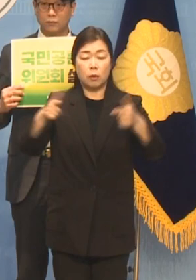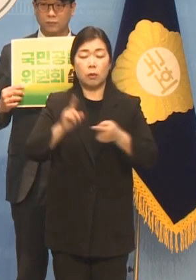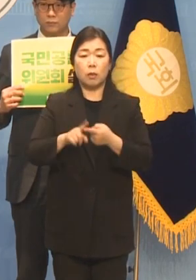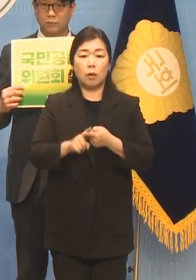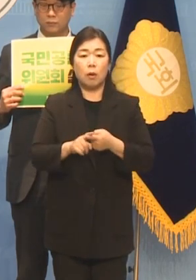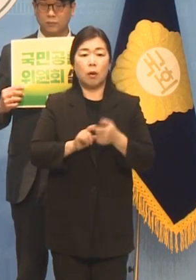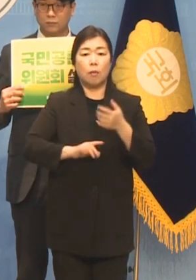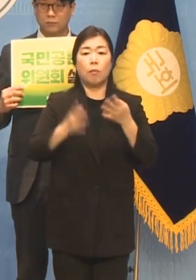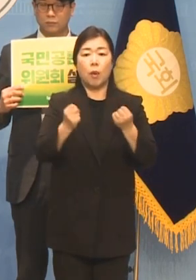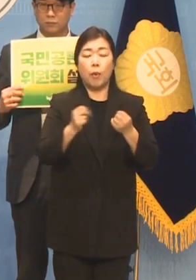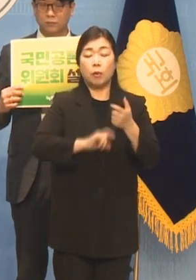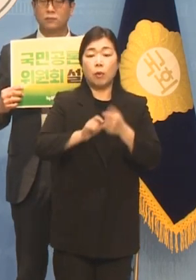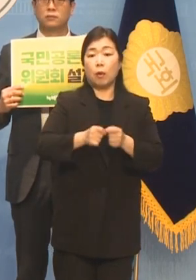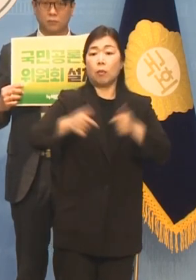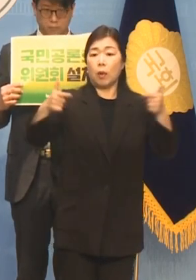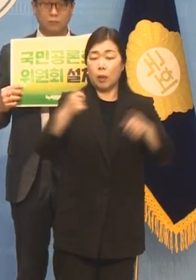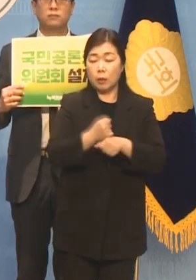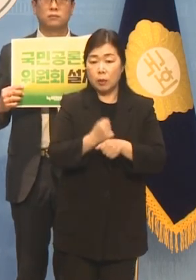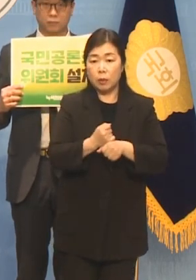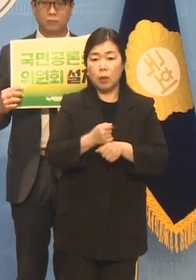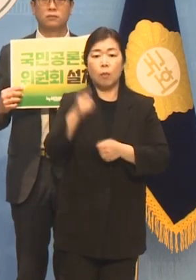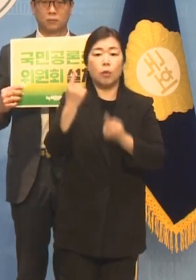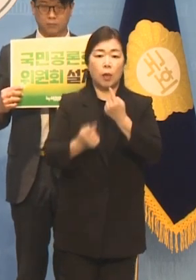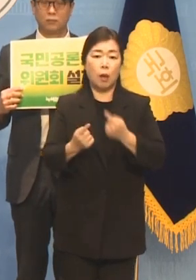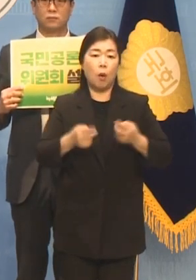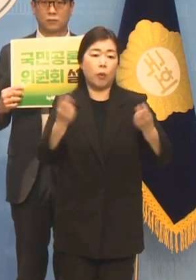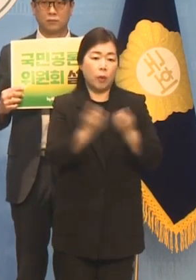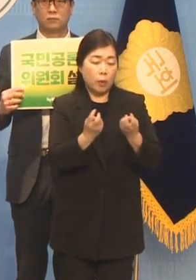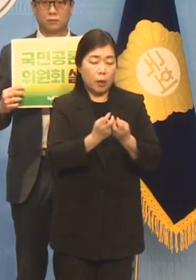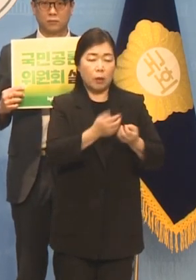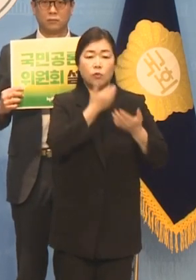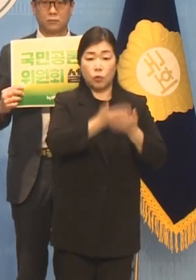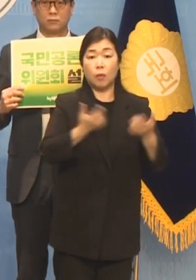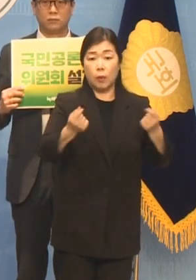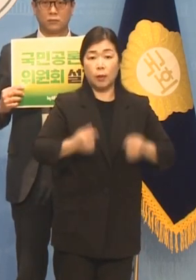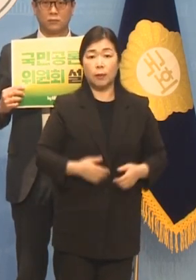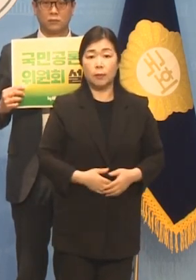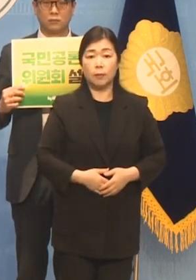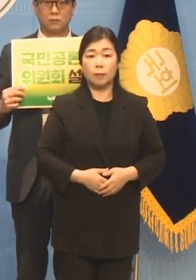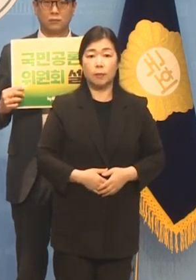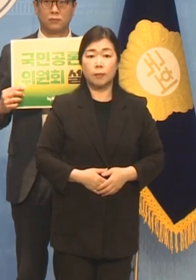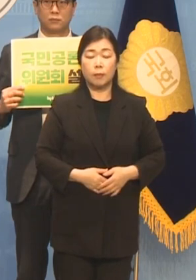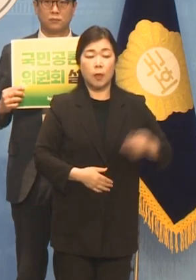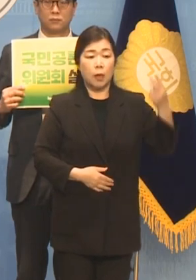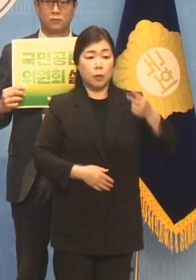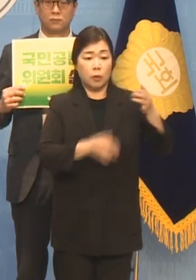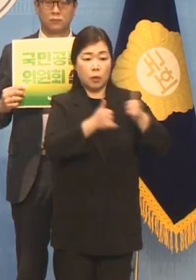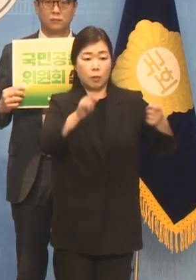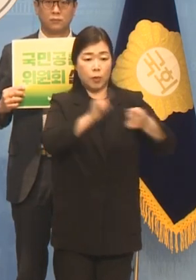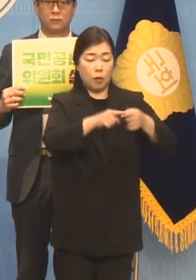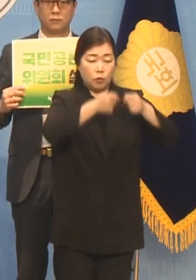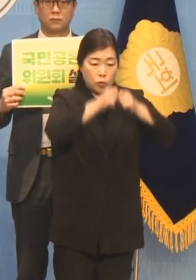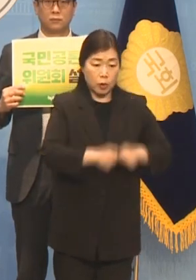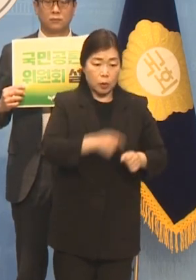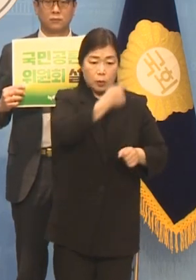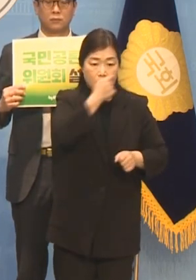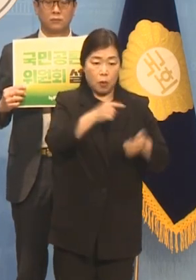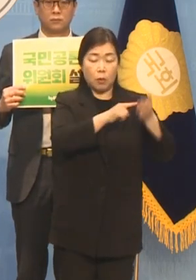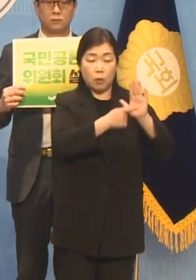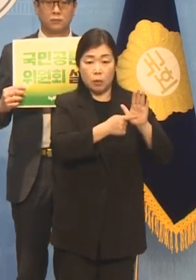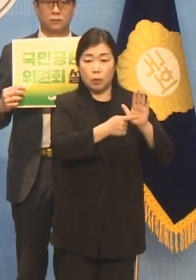더 중요하지만 어떻게가 더 중요합니다. 정부는 2,000명에 대한 구체적 근거를